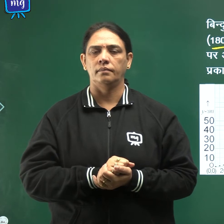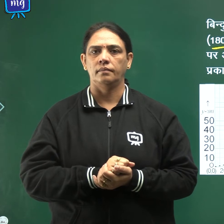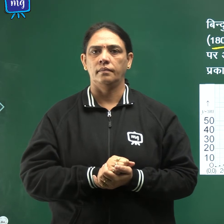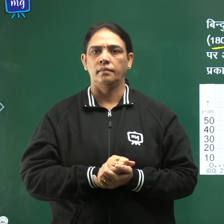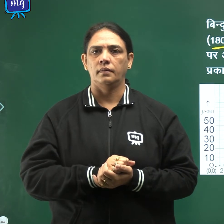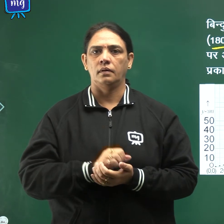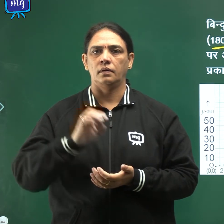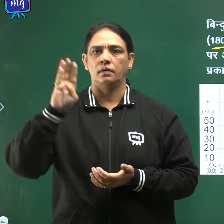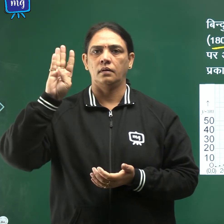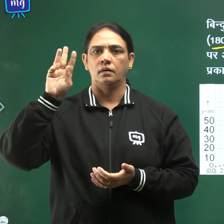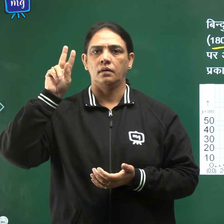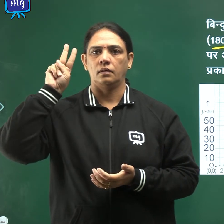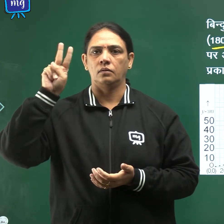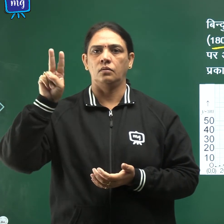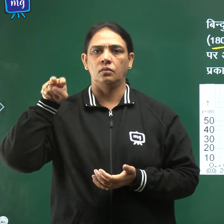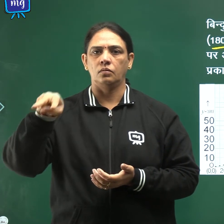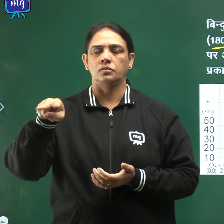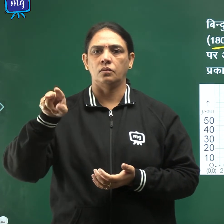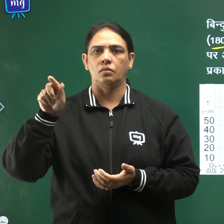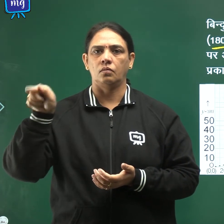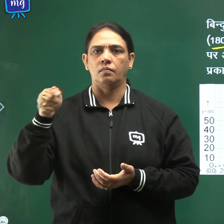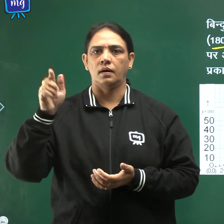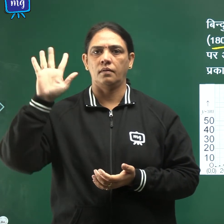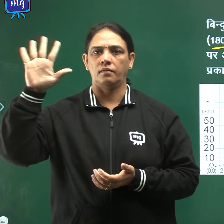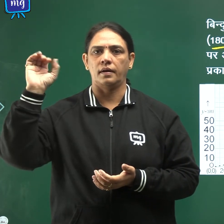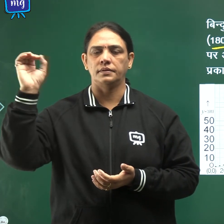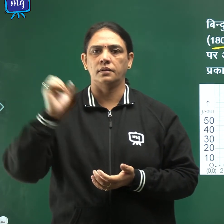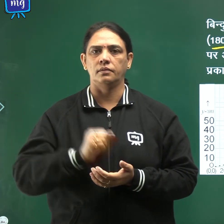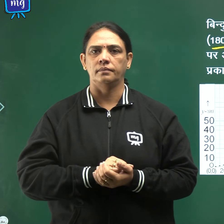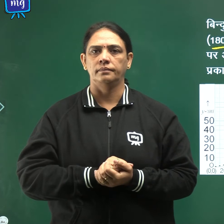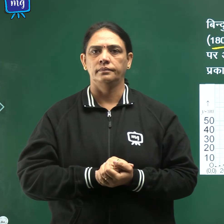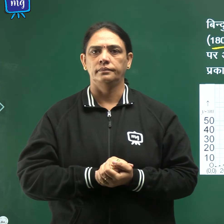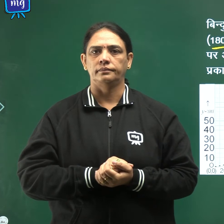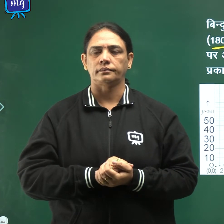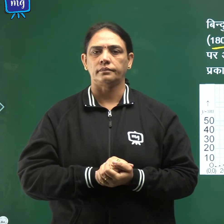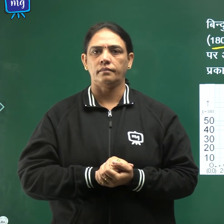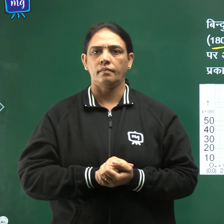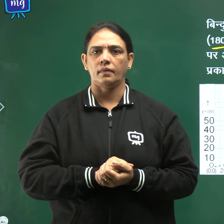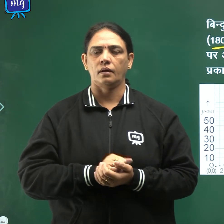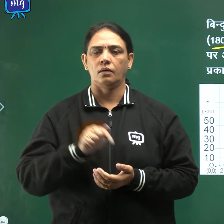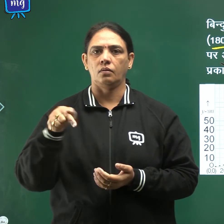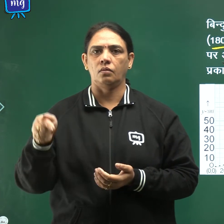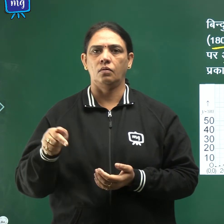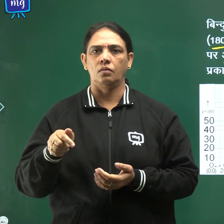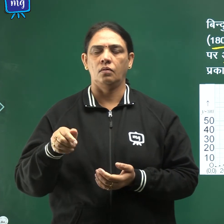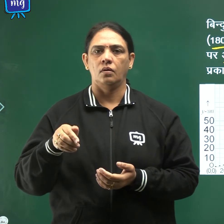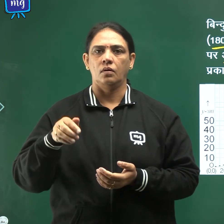200, 50 को ग्राफ पेपर पर